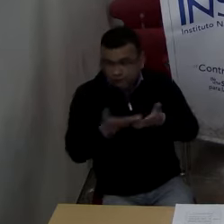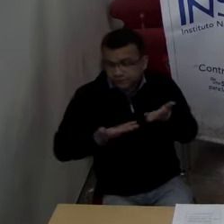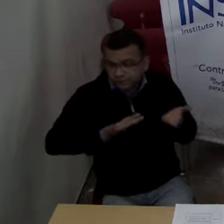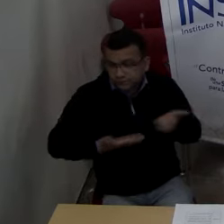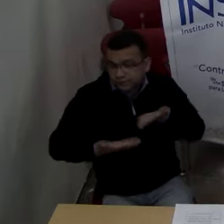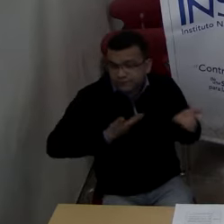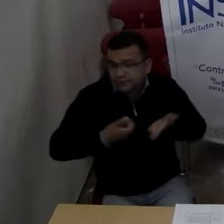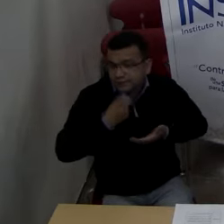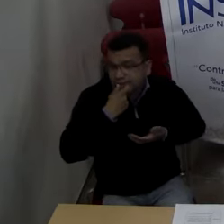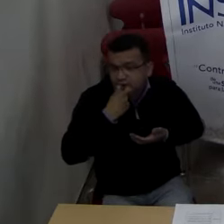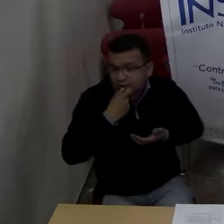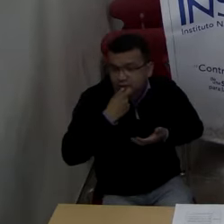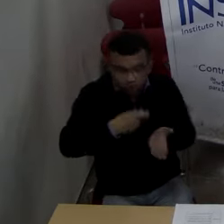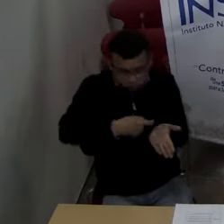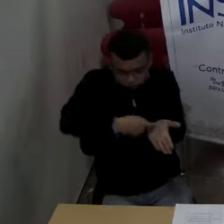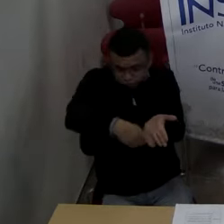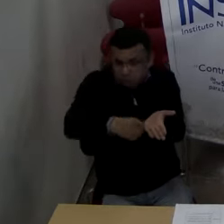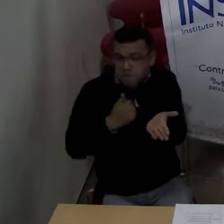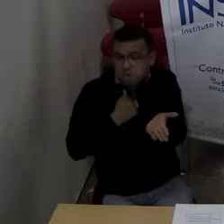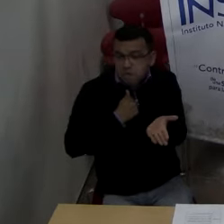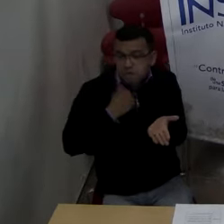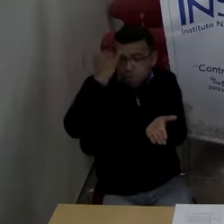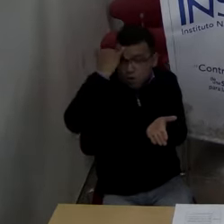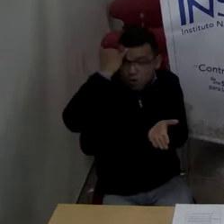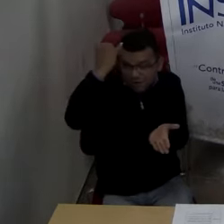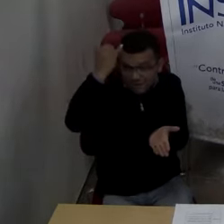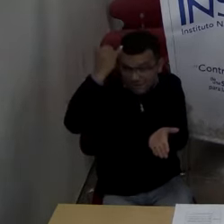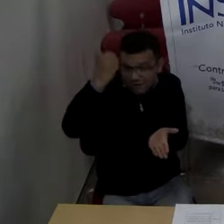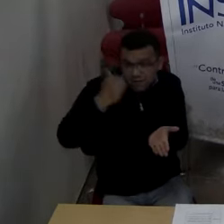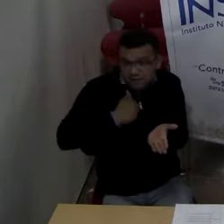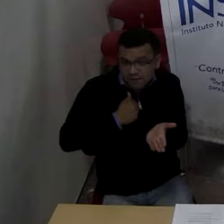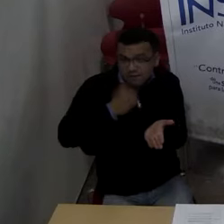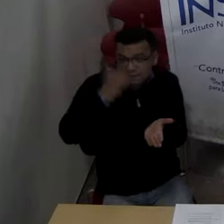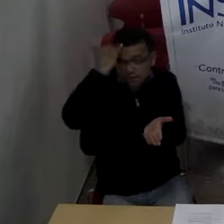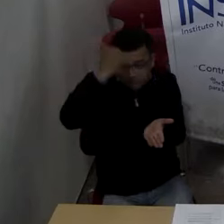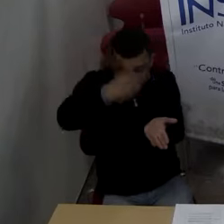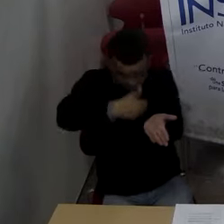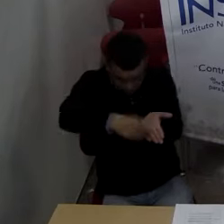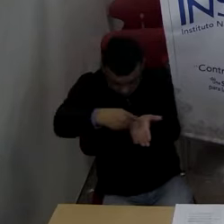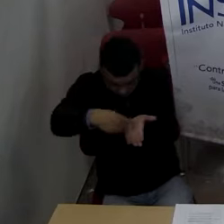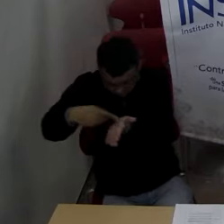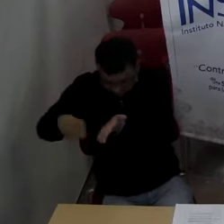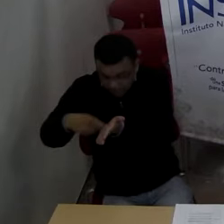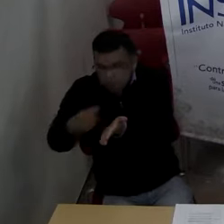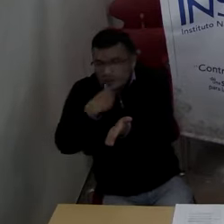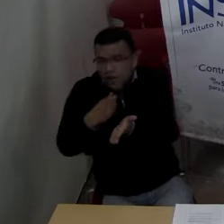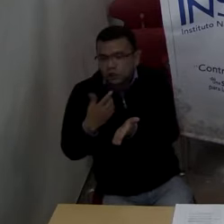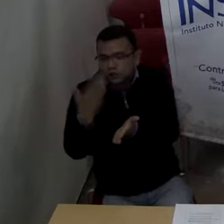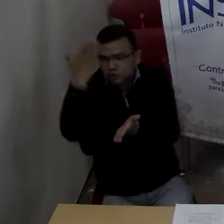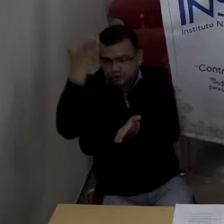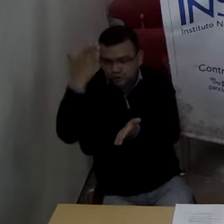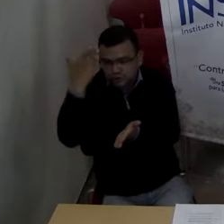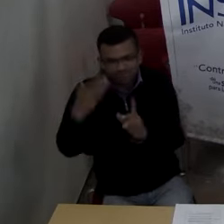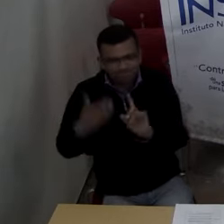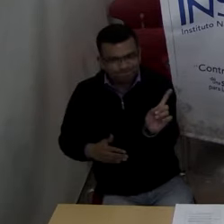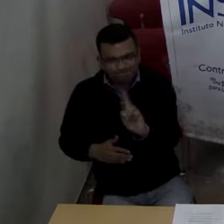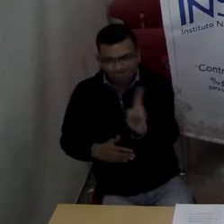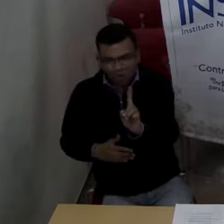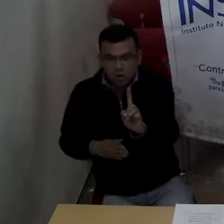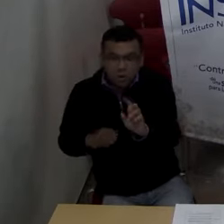aguas aromáticas o infusiones, etcétera. Entonces hay que tener muchísimo cuidado. También durante